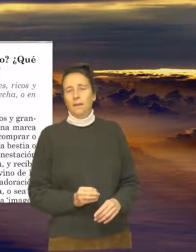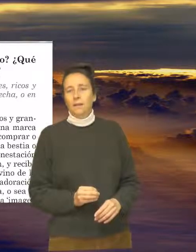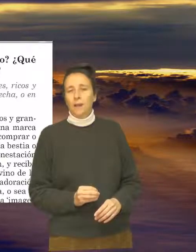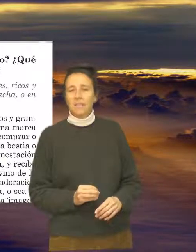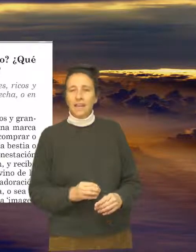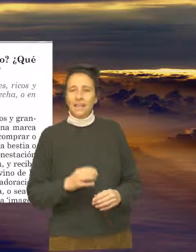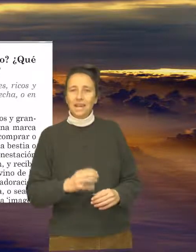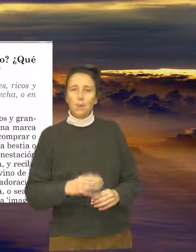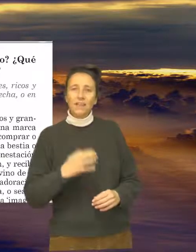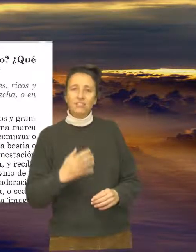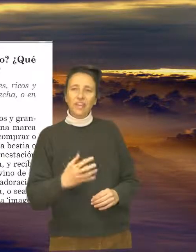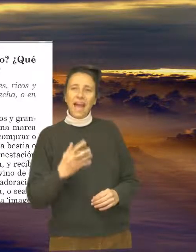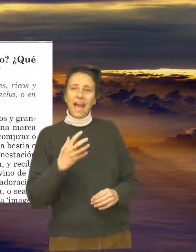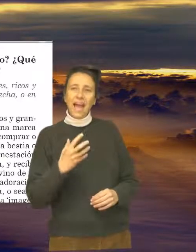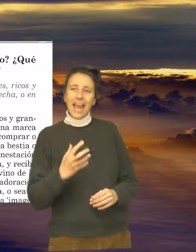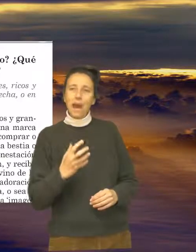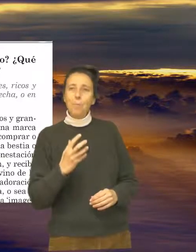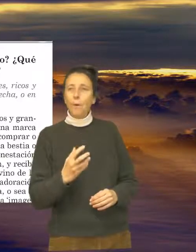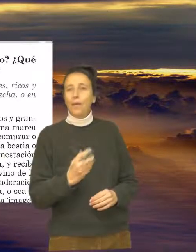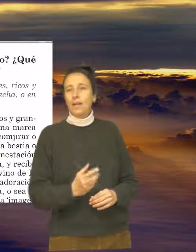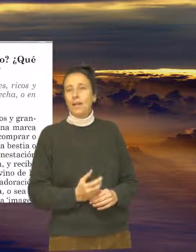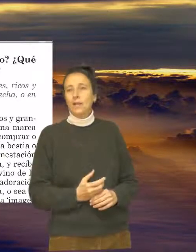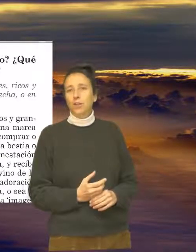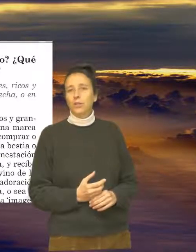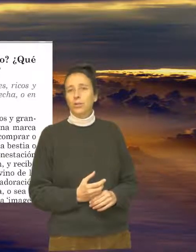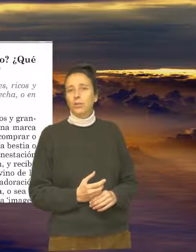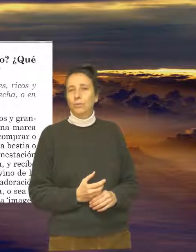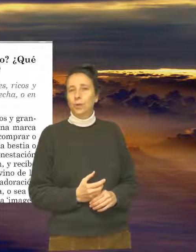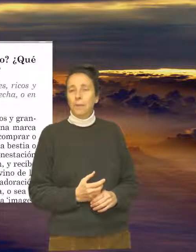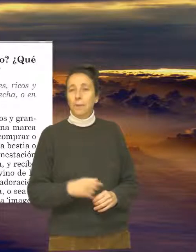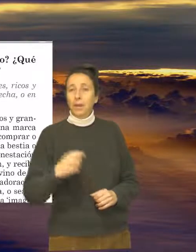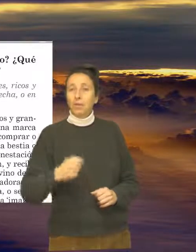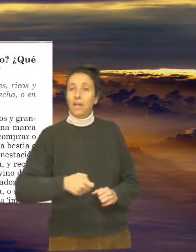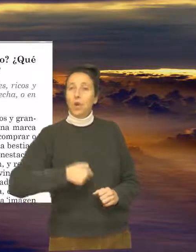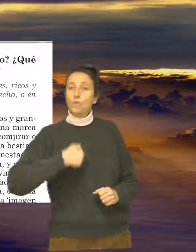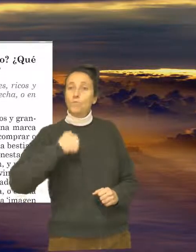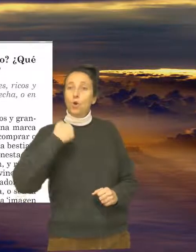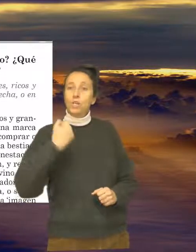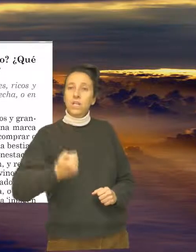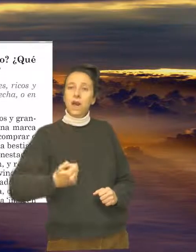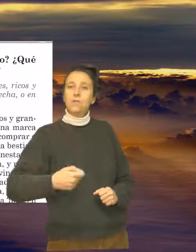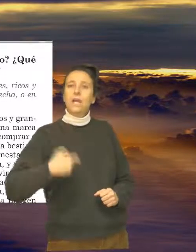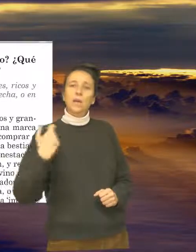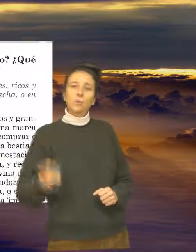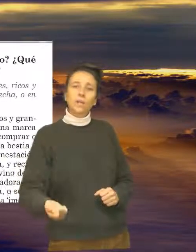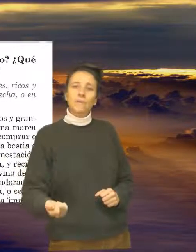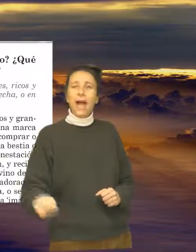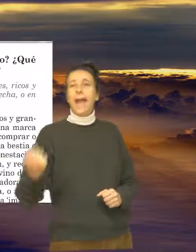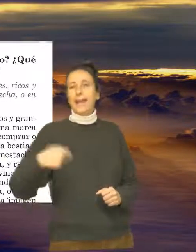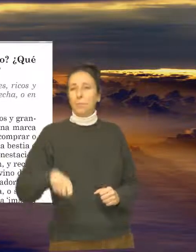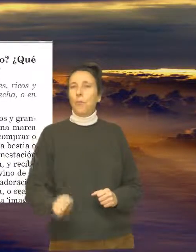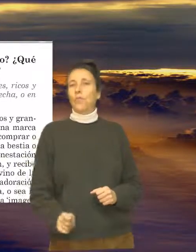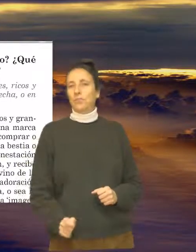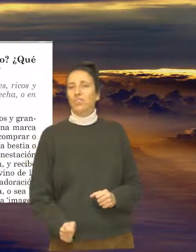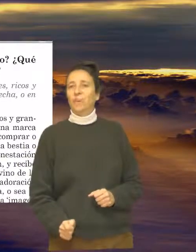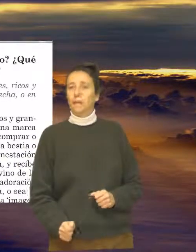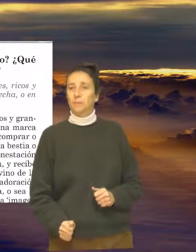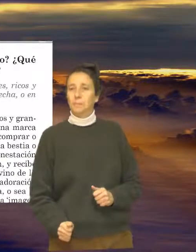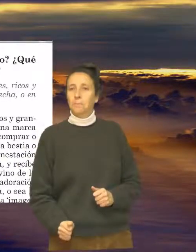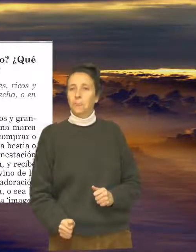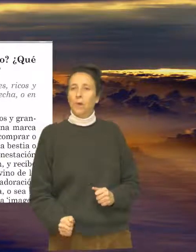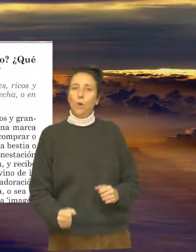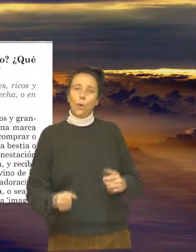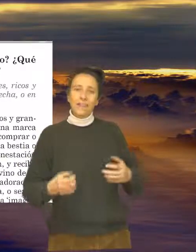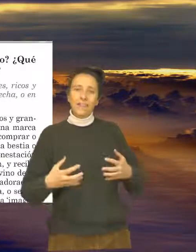marca. Así que quien lo hacía era un poder religioso, pero quien lo imponía, lo ejecutaba, era un poder